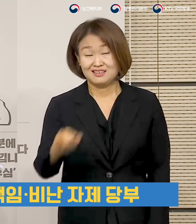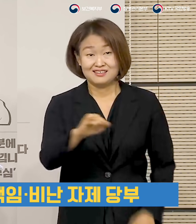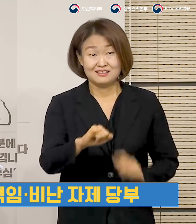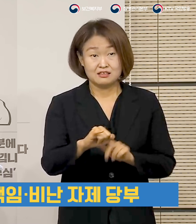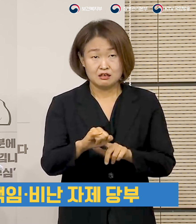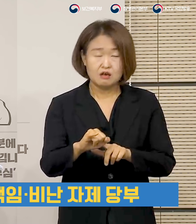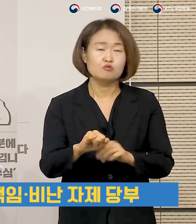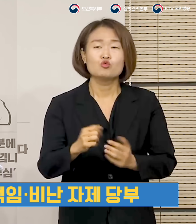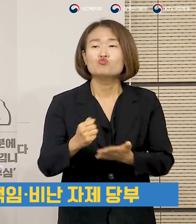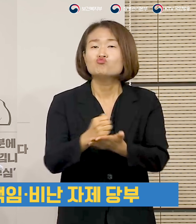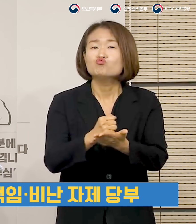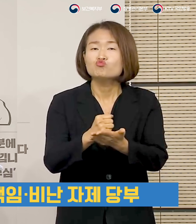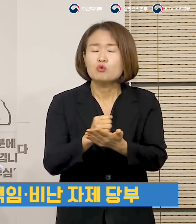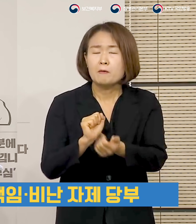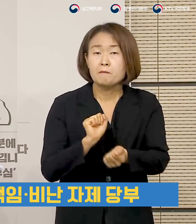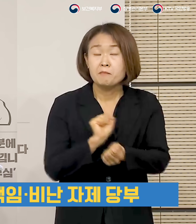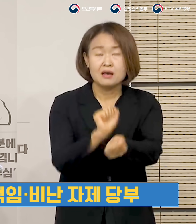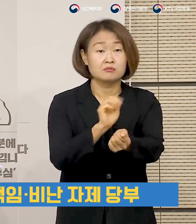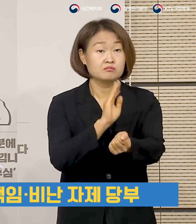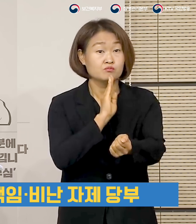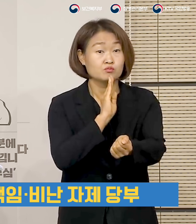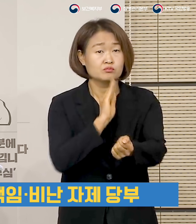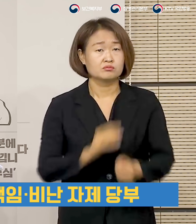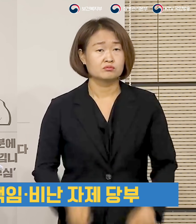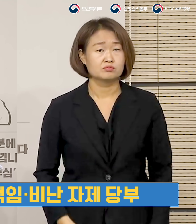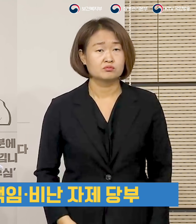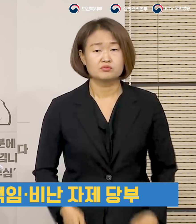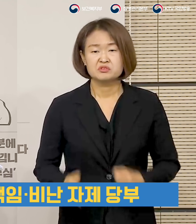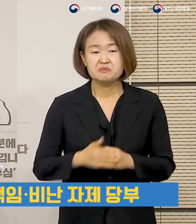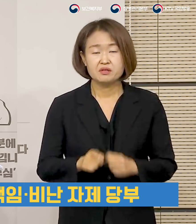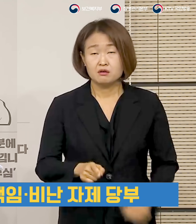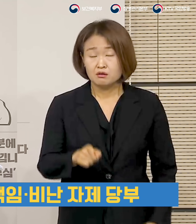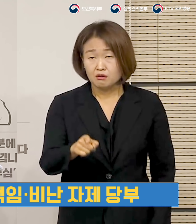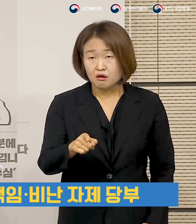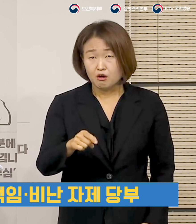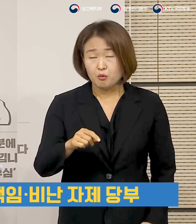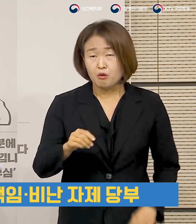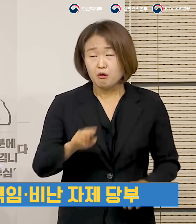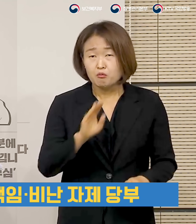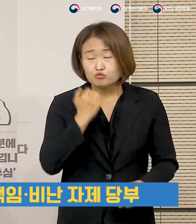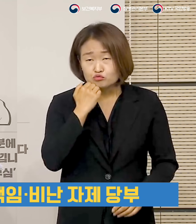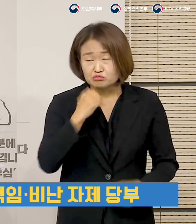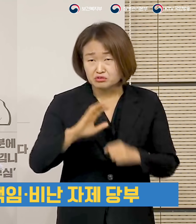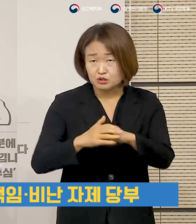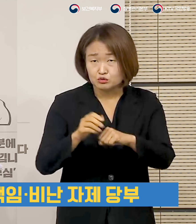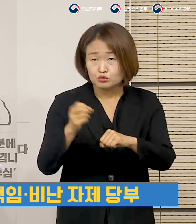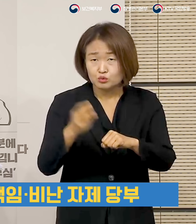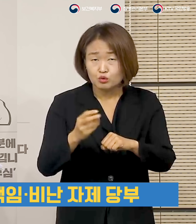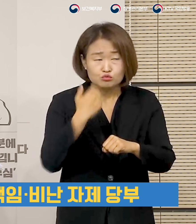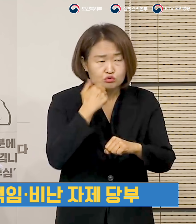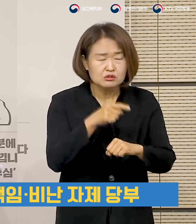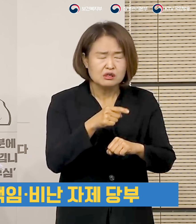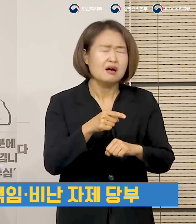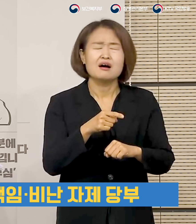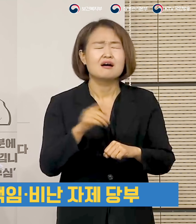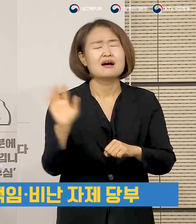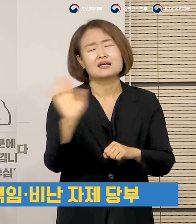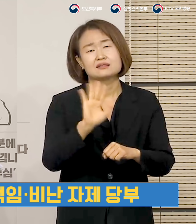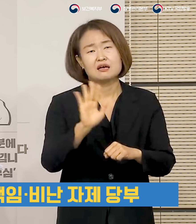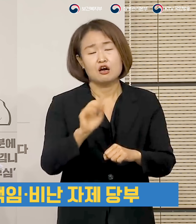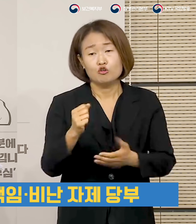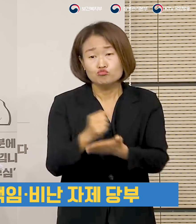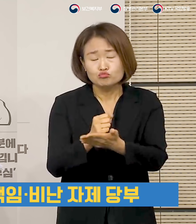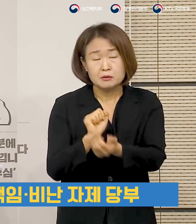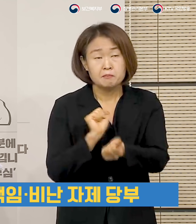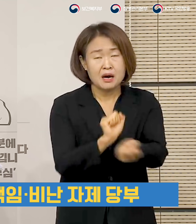바이러스는 우연적인 사건으로 감염되는 것으로 출신이나 지역을 구분하지 않고 누구나 감염될 수 있으므로 감염에 대한